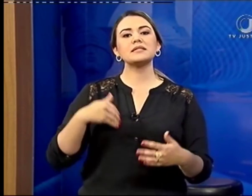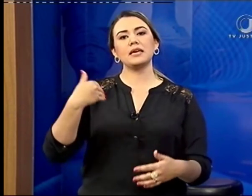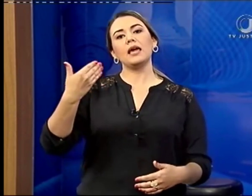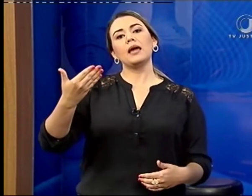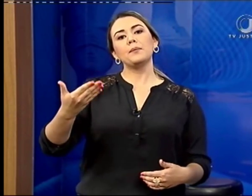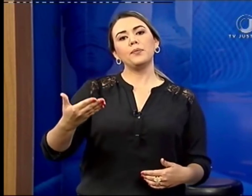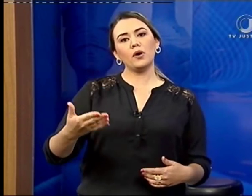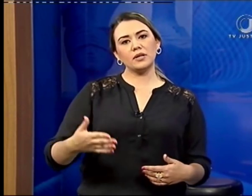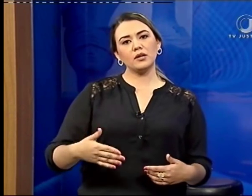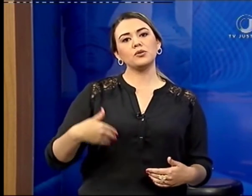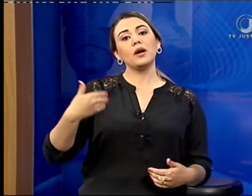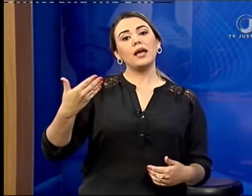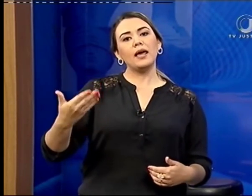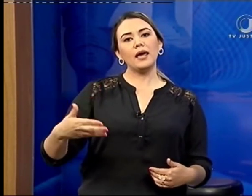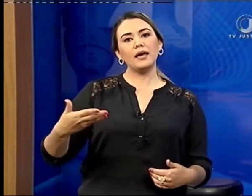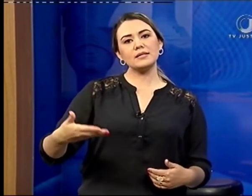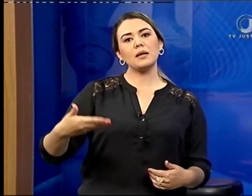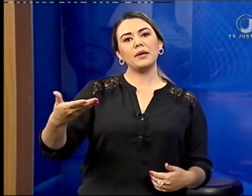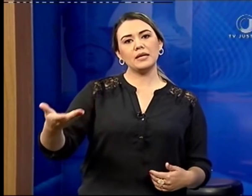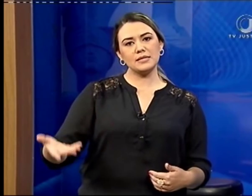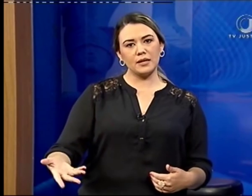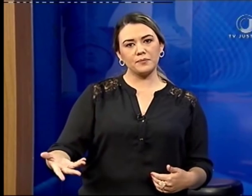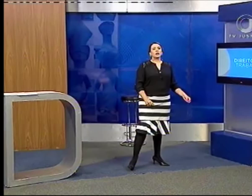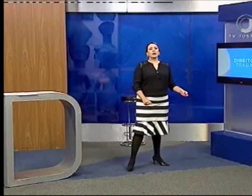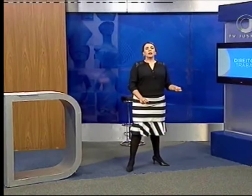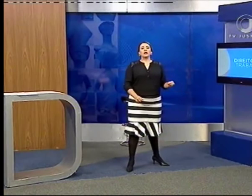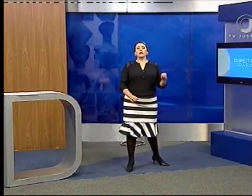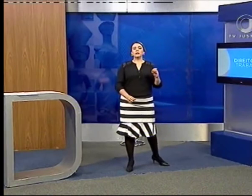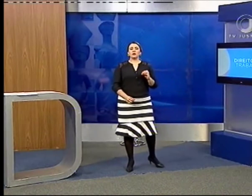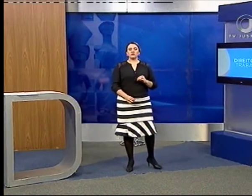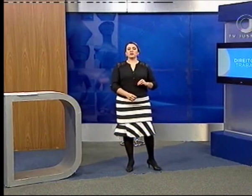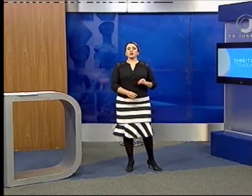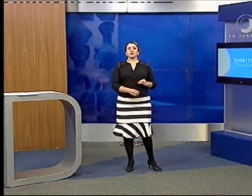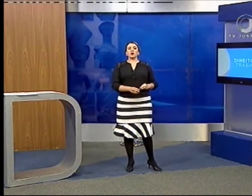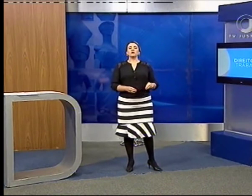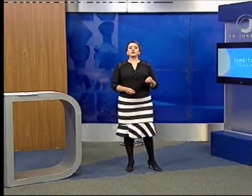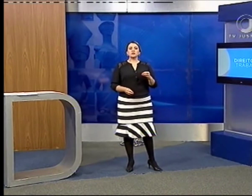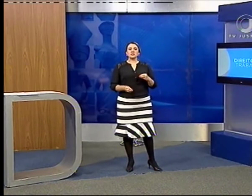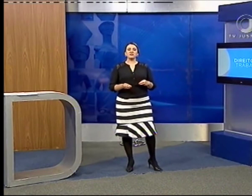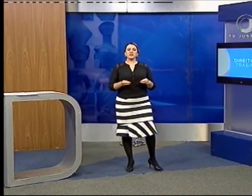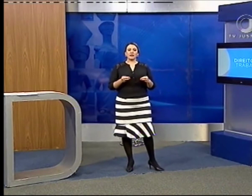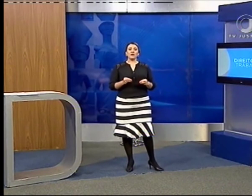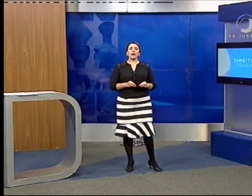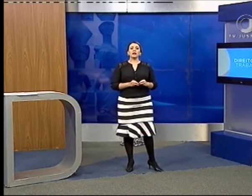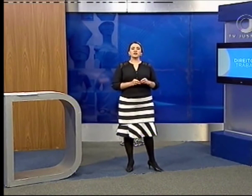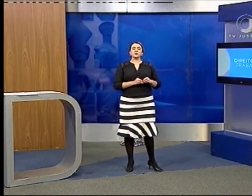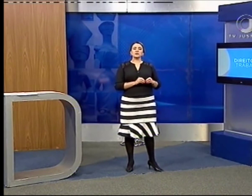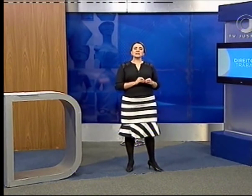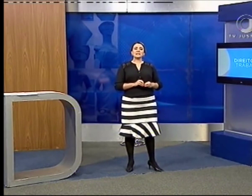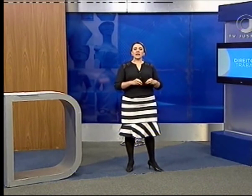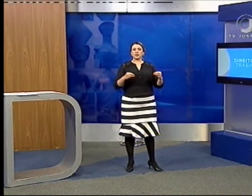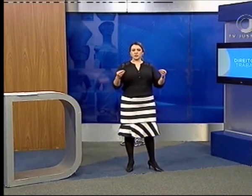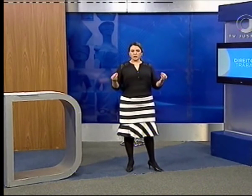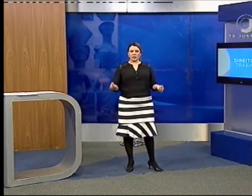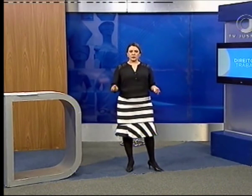se, portanto, reestabelecer. Então, gente, a Constituição Federal garante uma série de